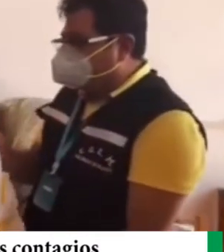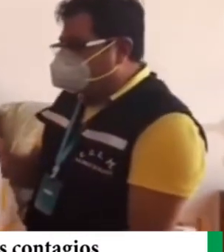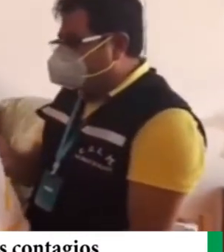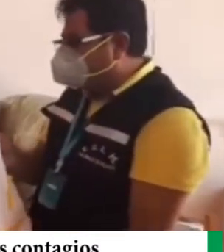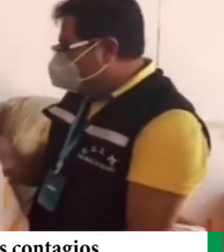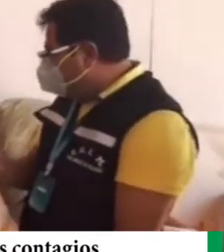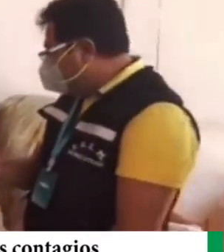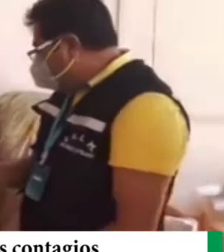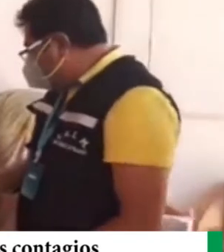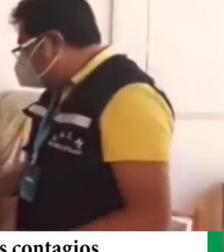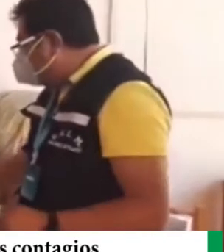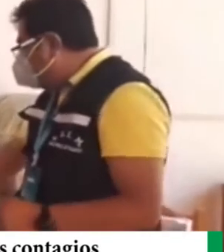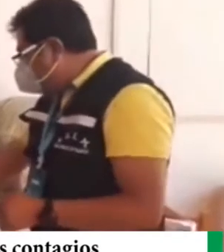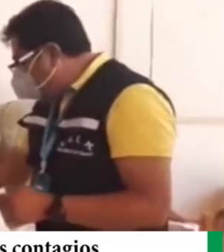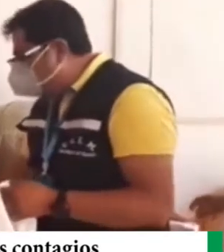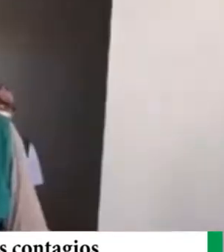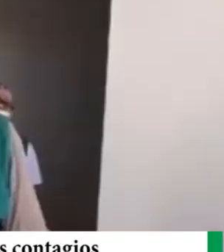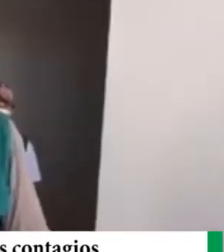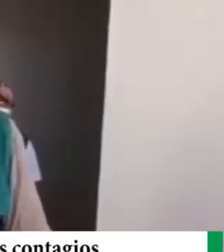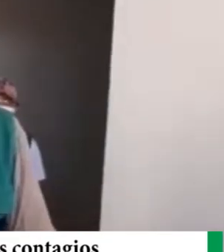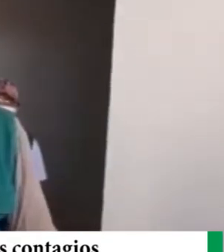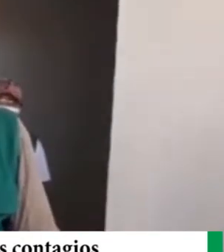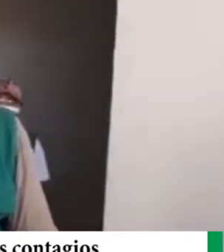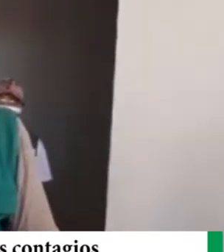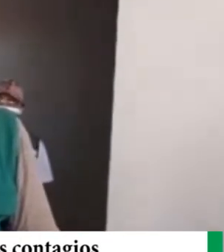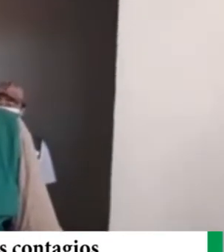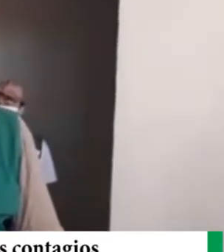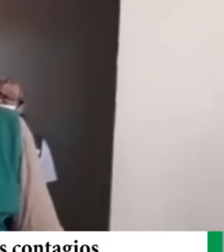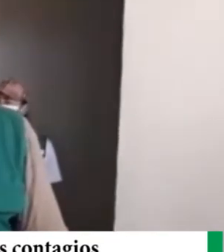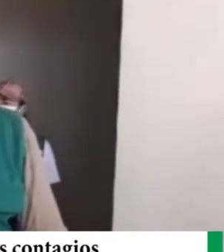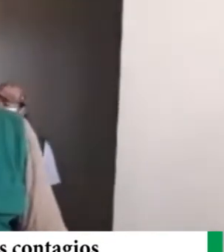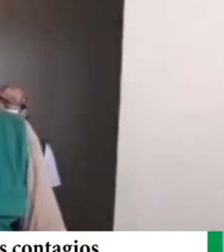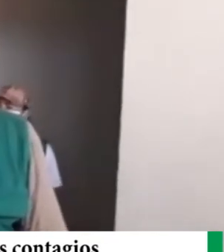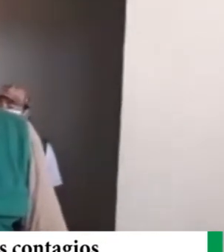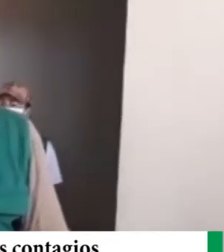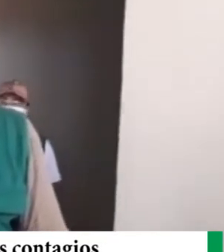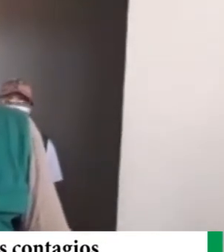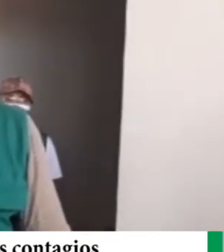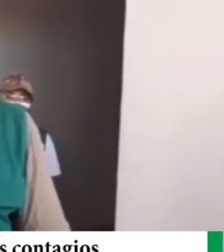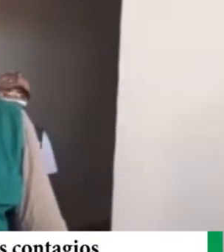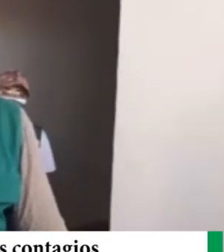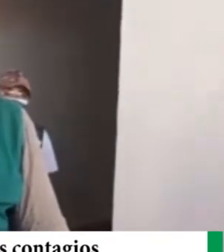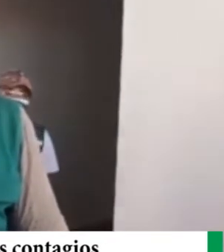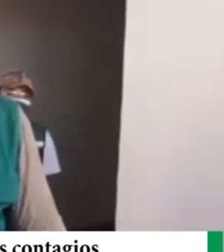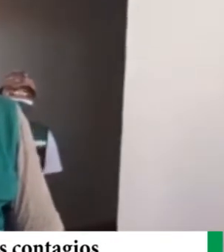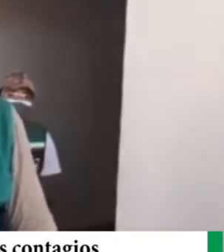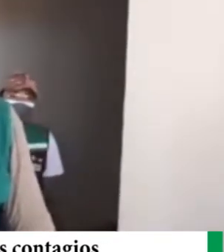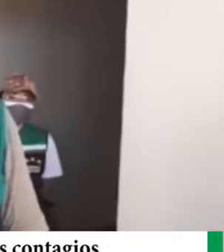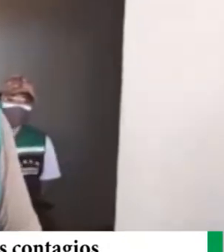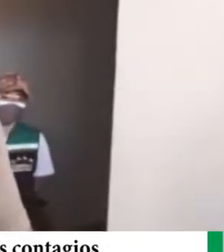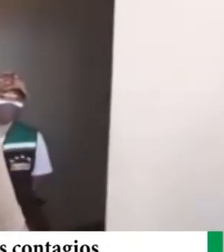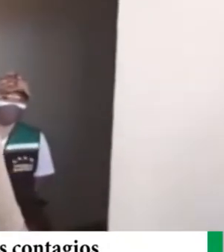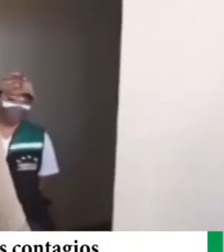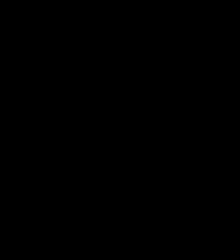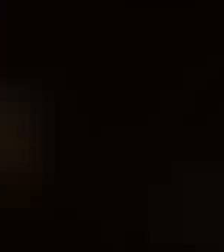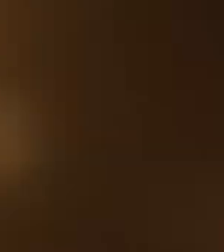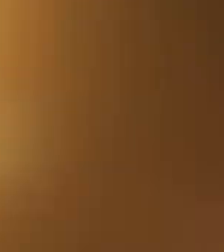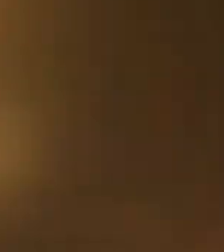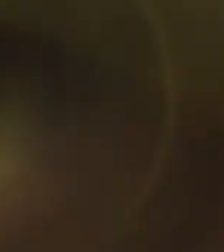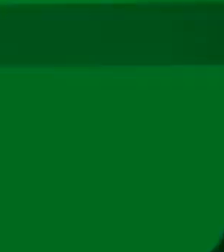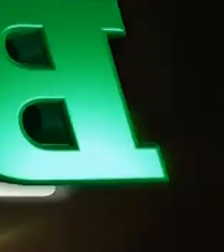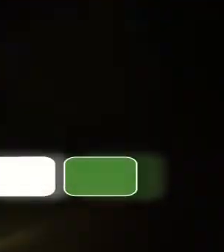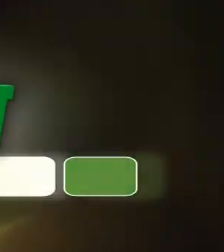parte médica de salud para poder hacer la atención a nuestros pacientes y la atención y vigilancia de los contactos activamente.